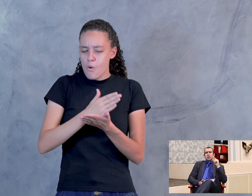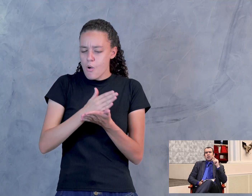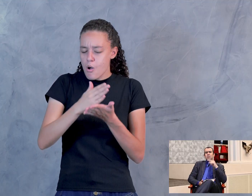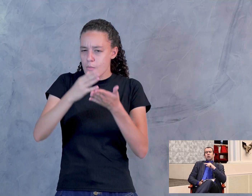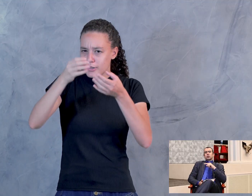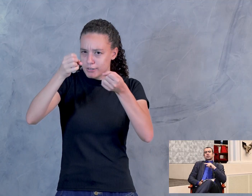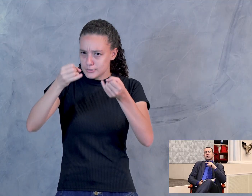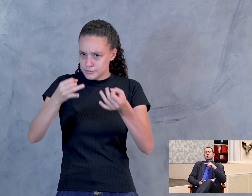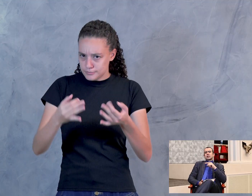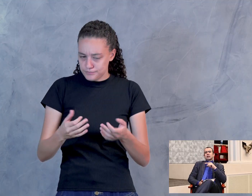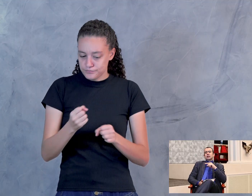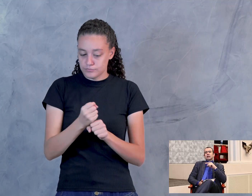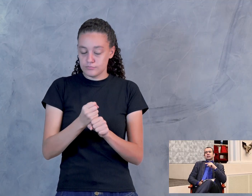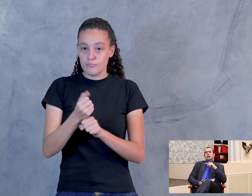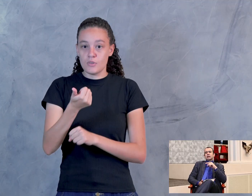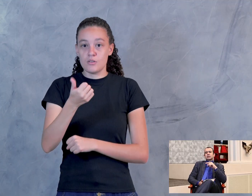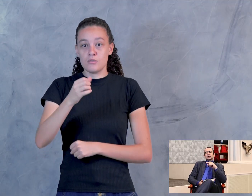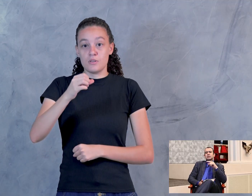Em